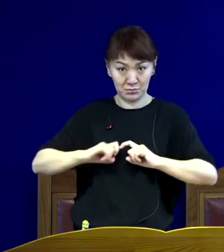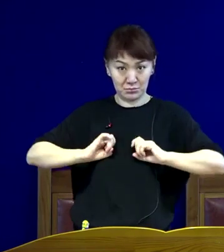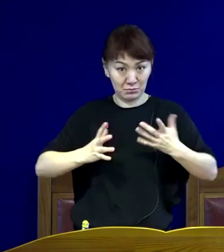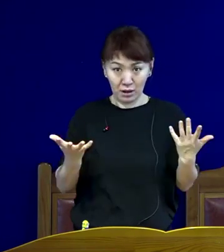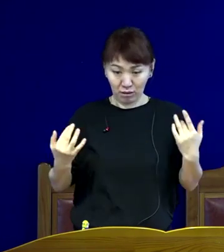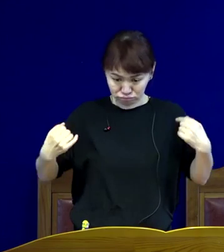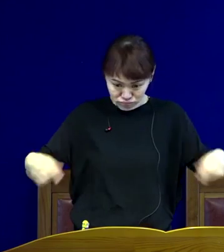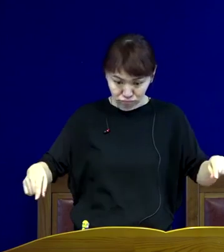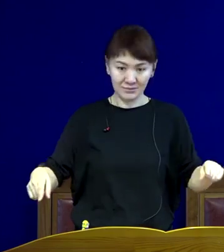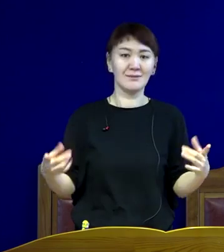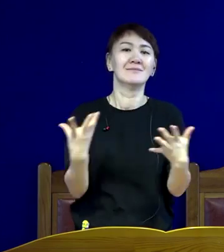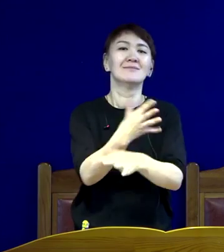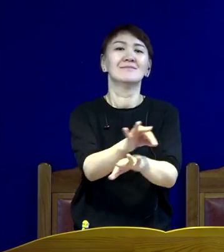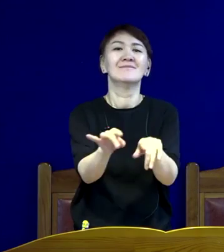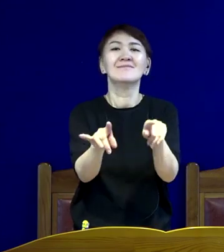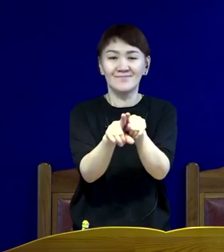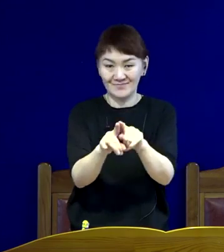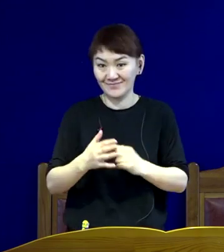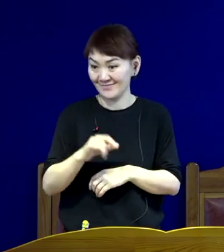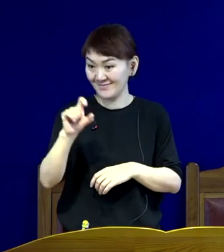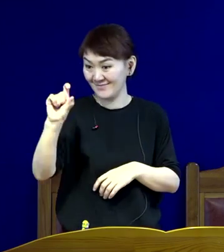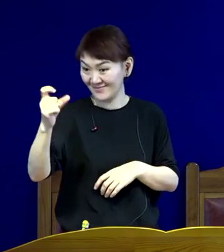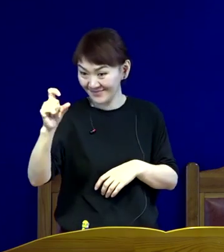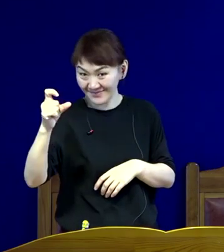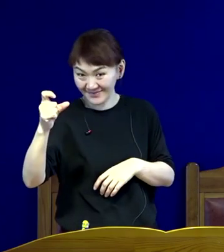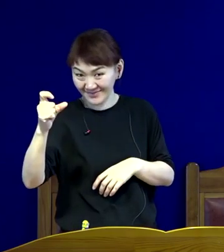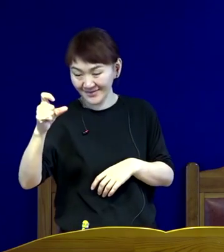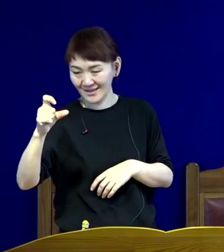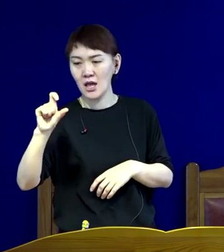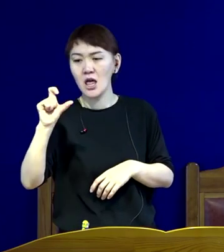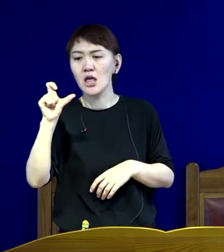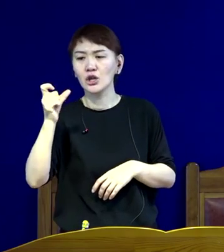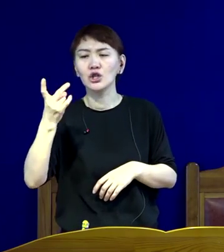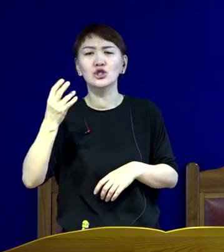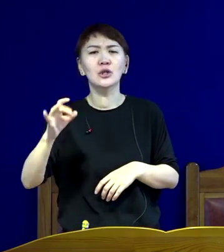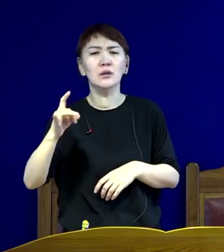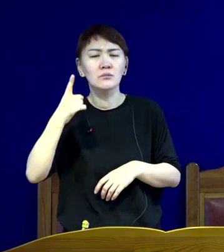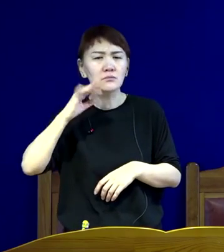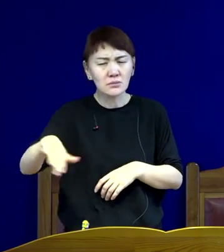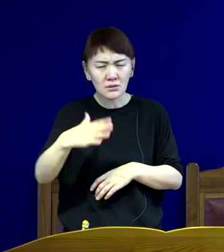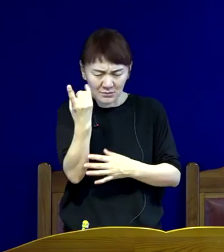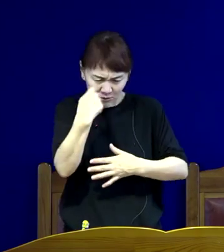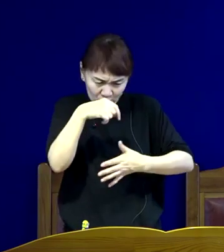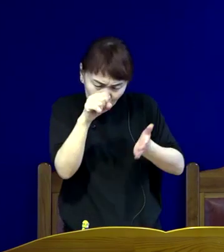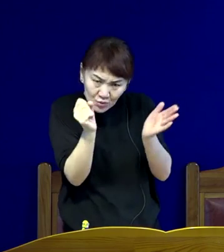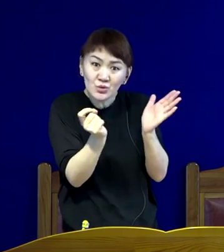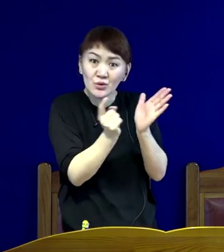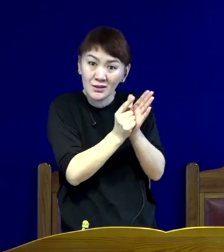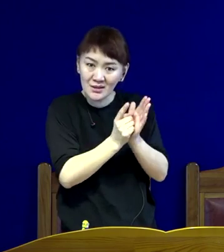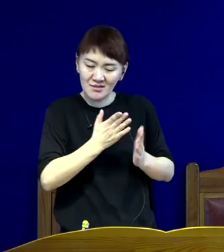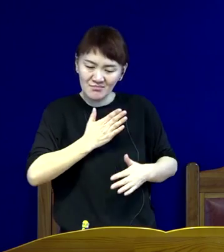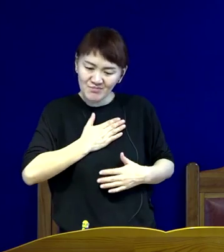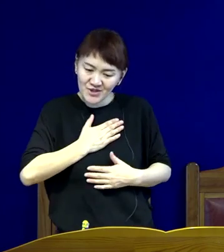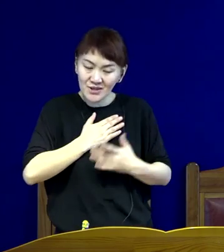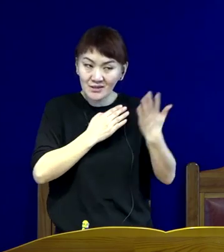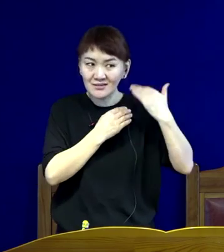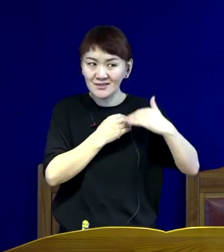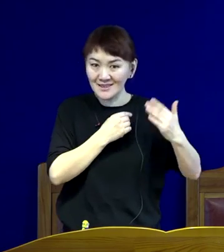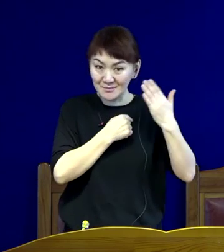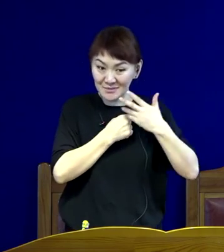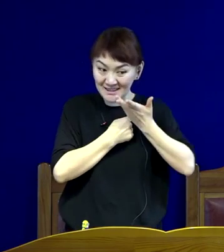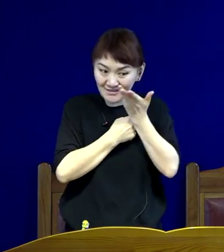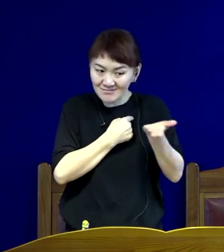хүн гэр бүлдээ нэгдүгээрт нь заавал санах ёстой зүйл юу вэ? Миний дээр тэргүүн маань байгаа шүү гэдгийг заавал